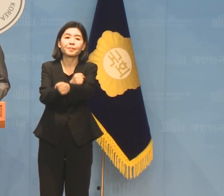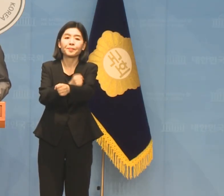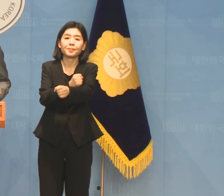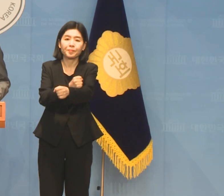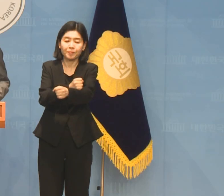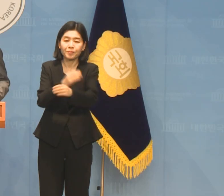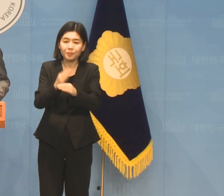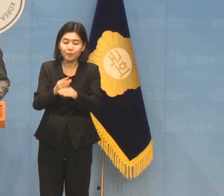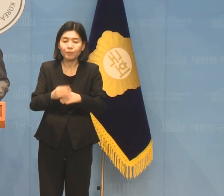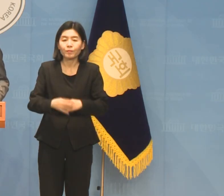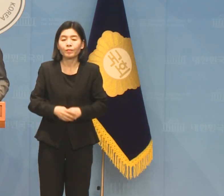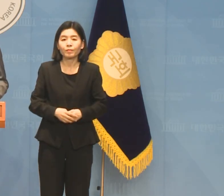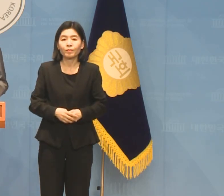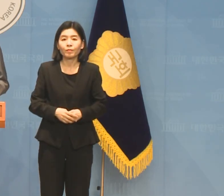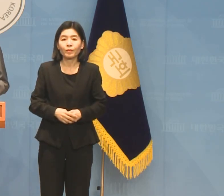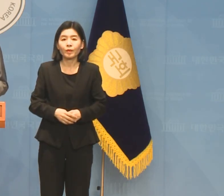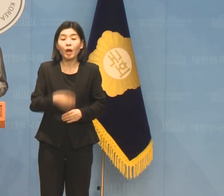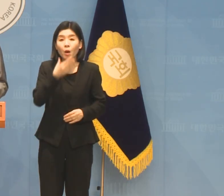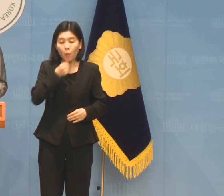계십니다.